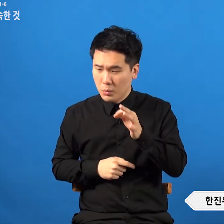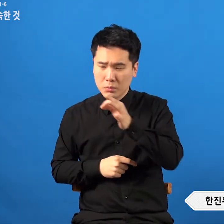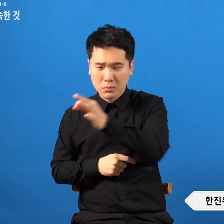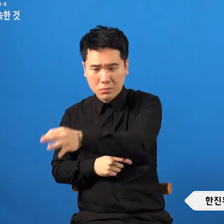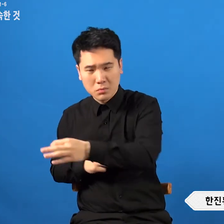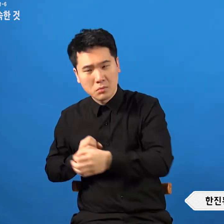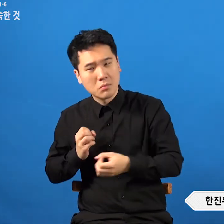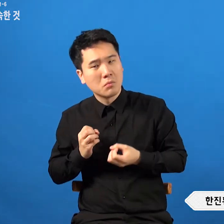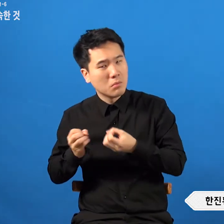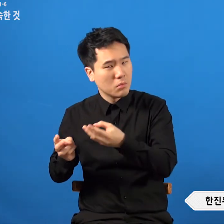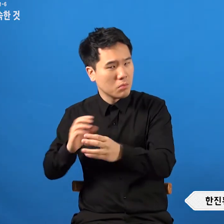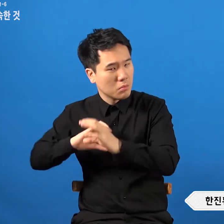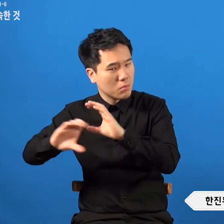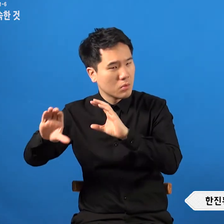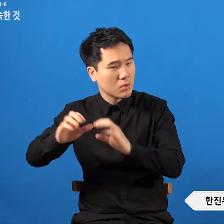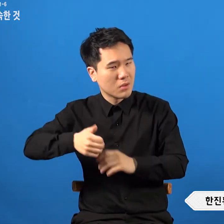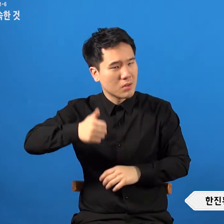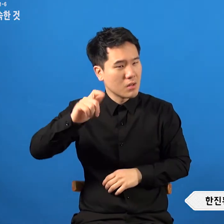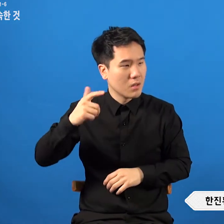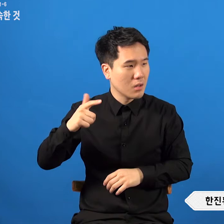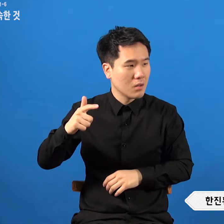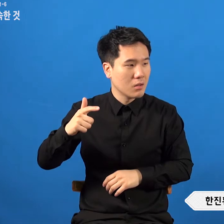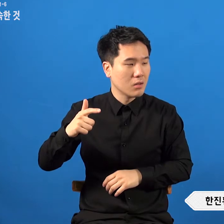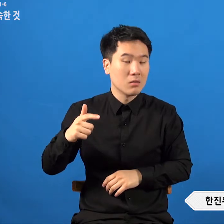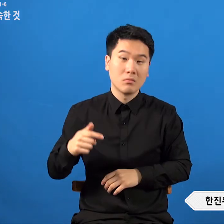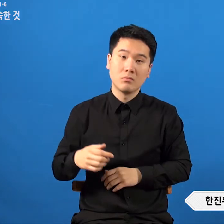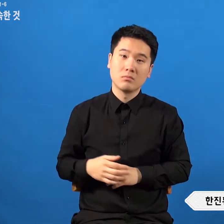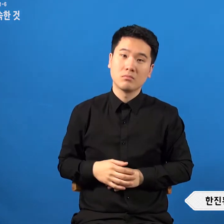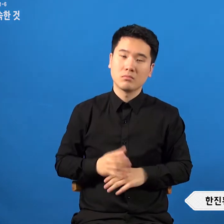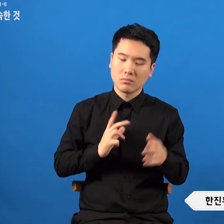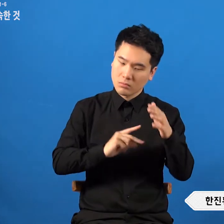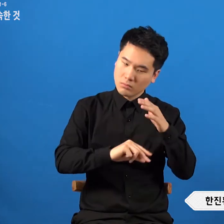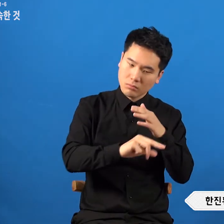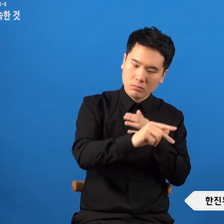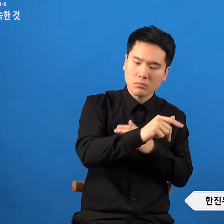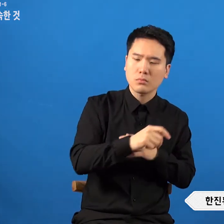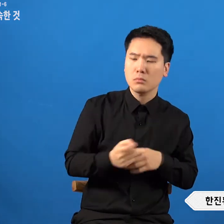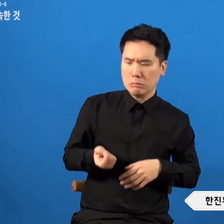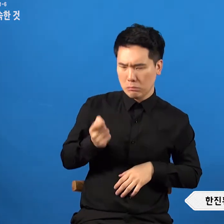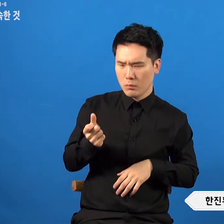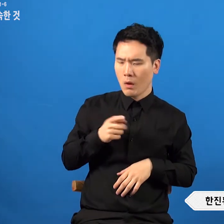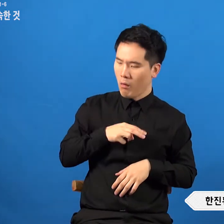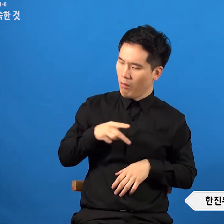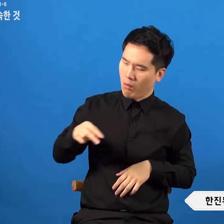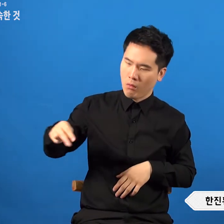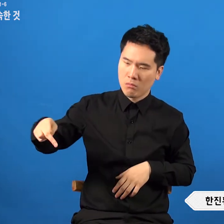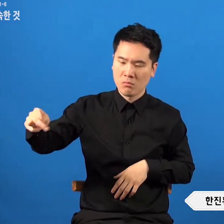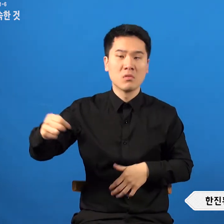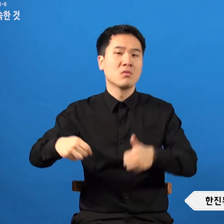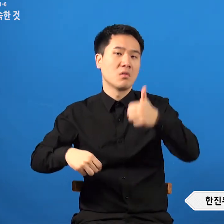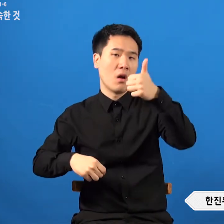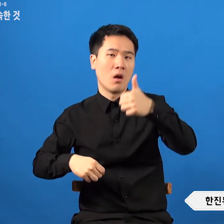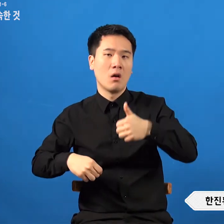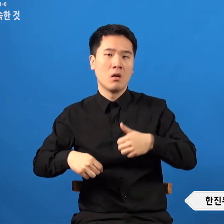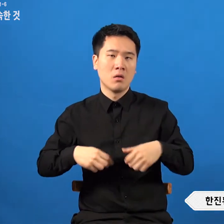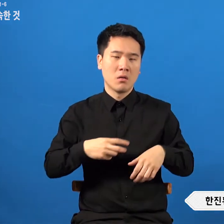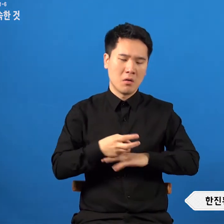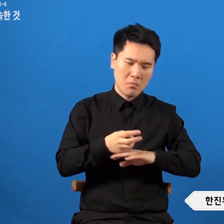않을까? 아니, 지하철은 무슨 지하철? 조금만 빨리 나오면 거리도 멀지도 않은데 걸어